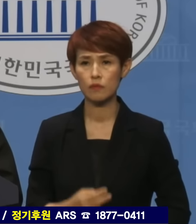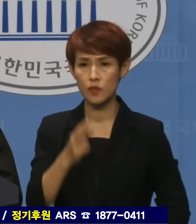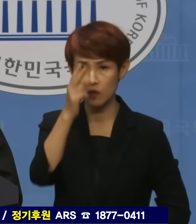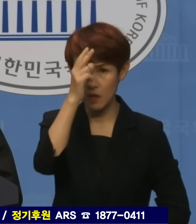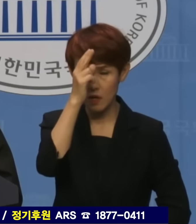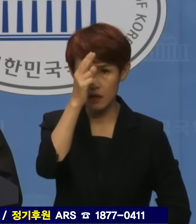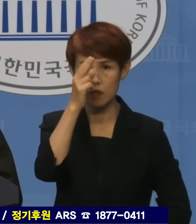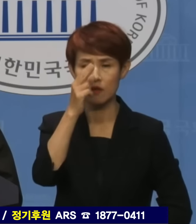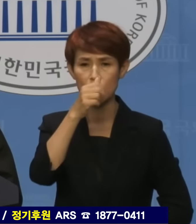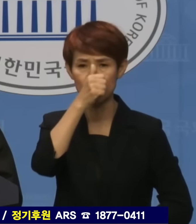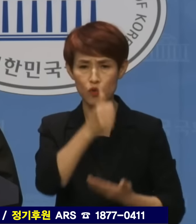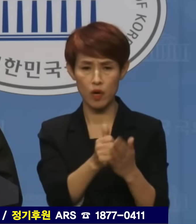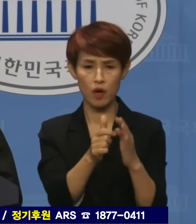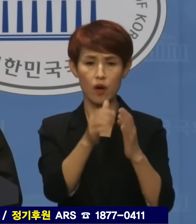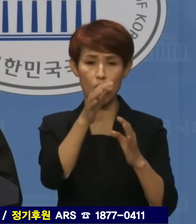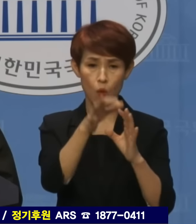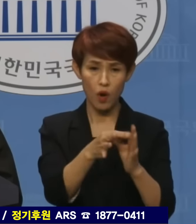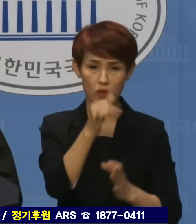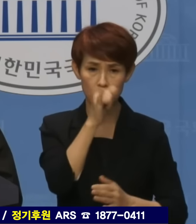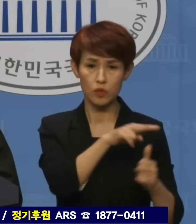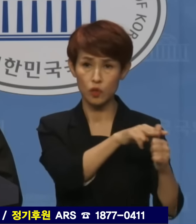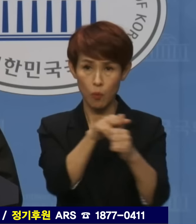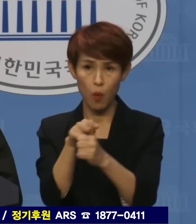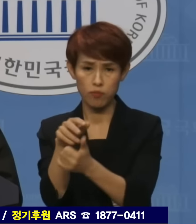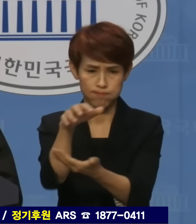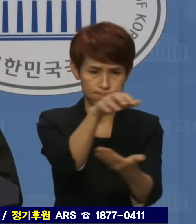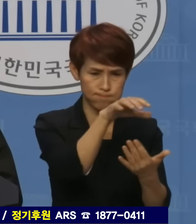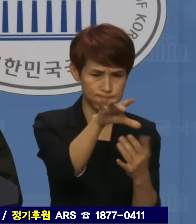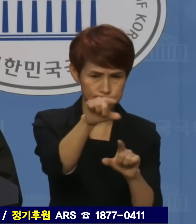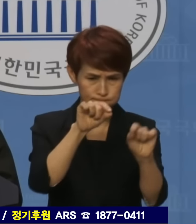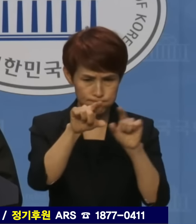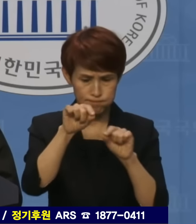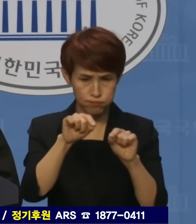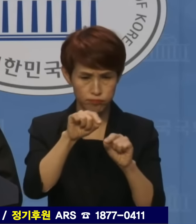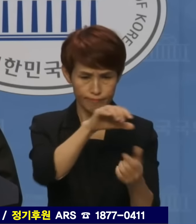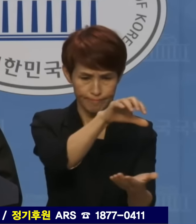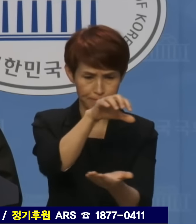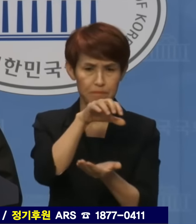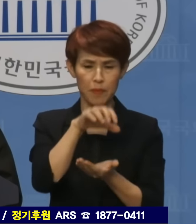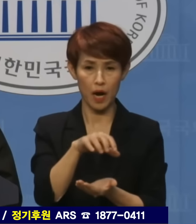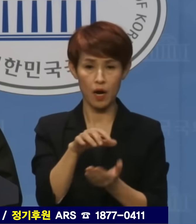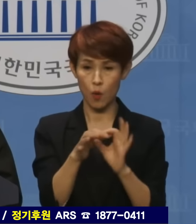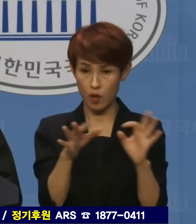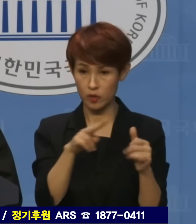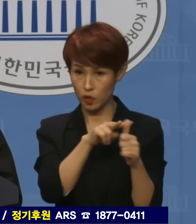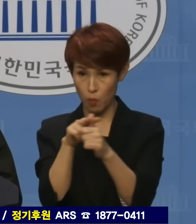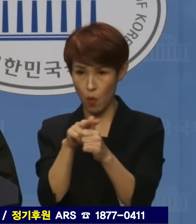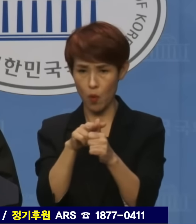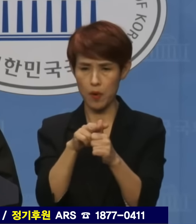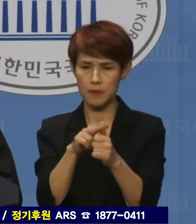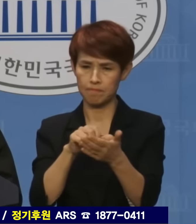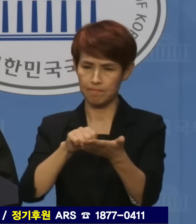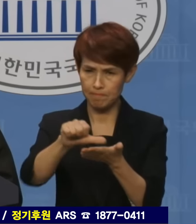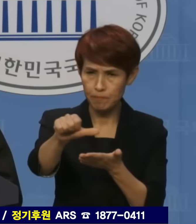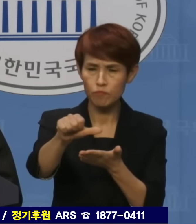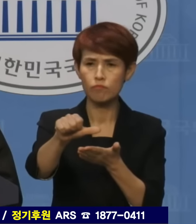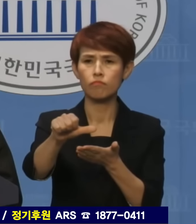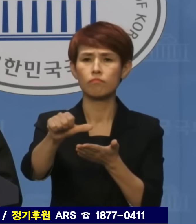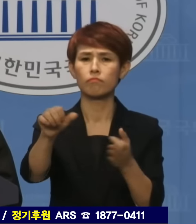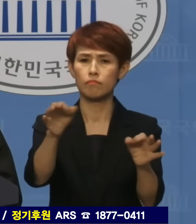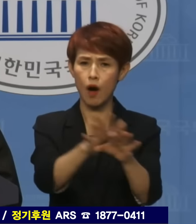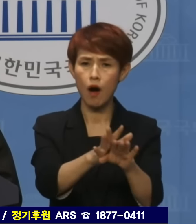수사기관이 범죄와 관련 있는 정보를 선별하여 압수한 뒤 상관없는 정보를 삭제,